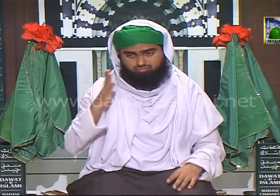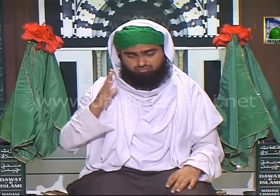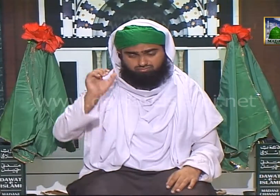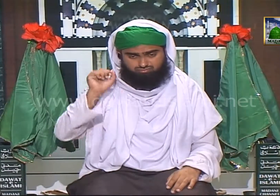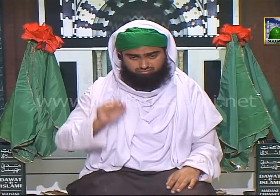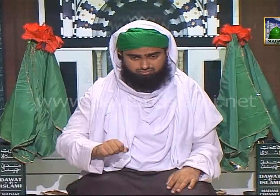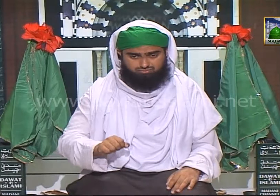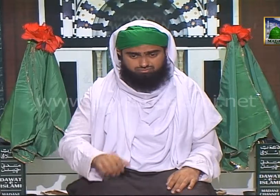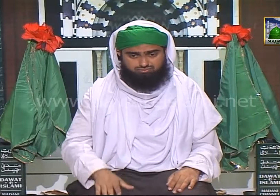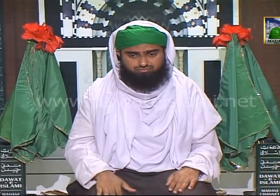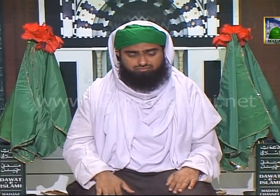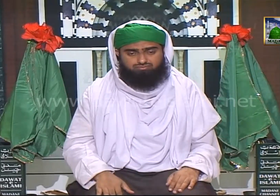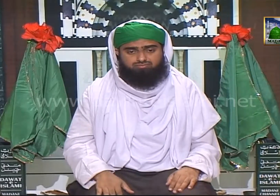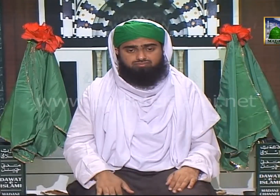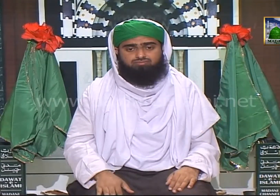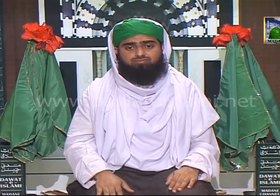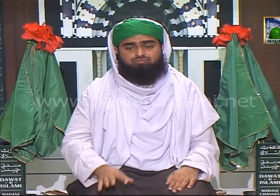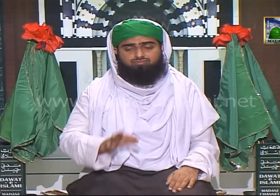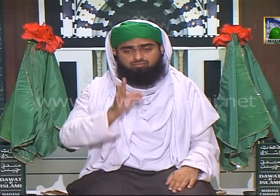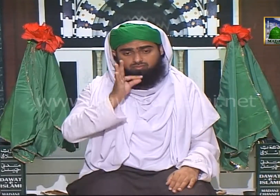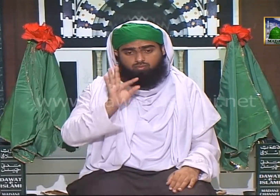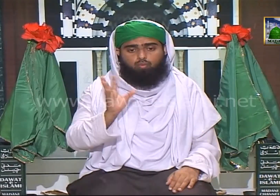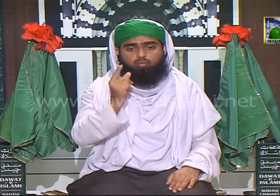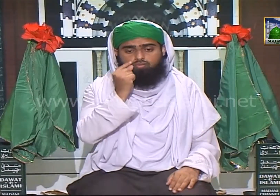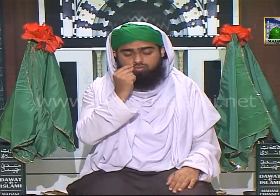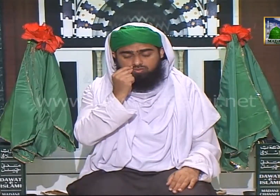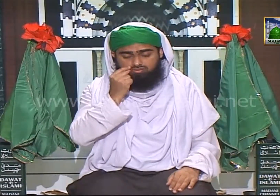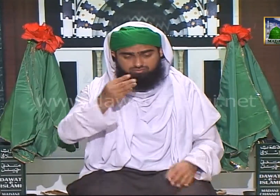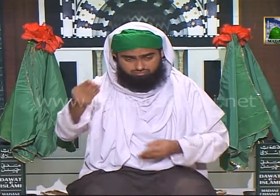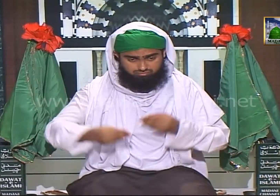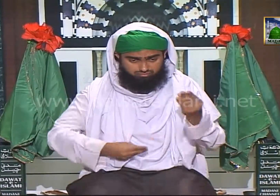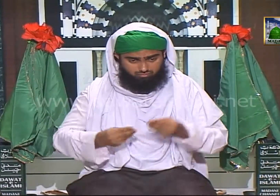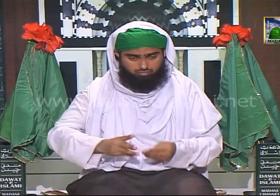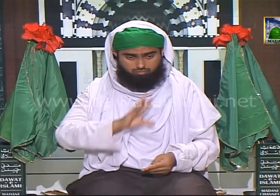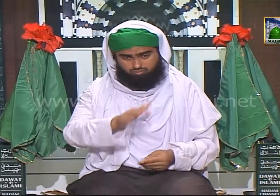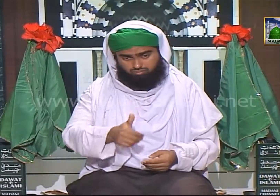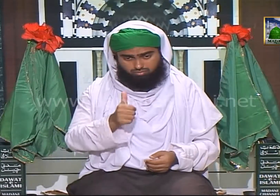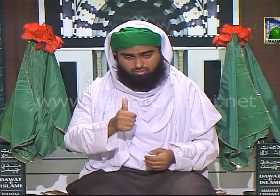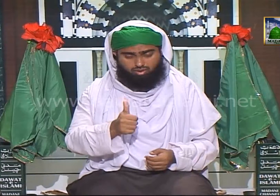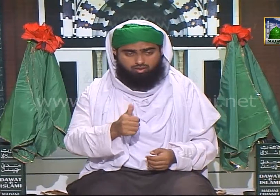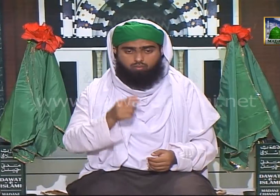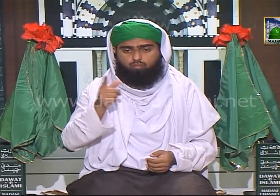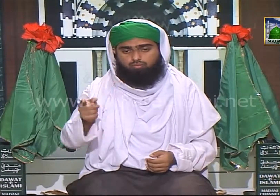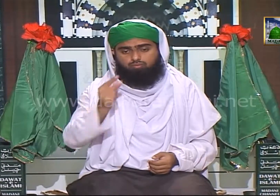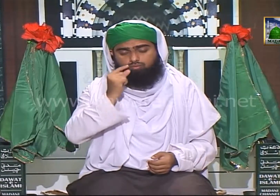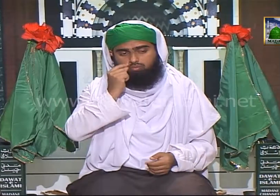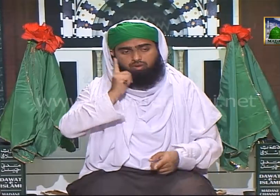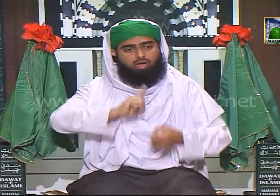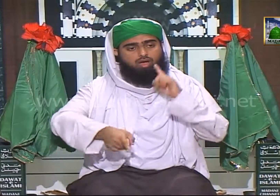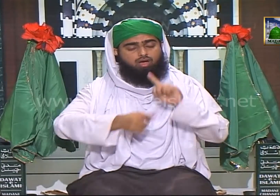کو حدیث پاک میں مجاہد فی سبیل اللہ کہا گیا، اللہ کی راہ میں جیسے جہاد کرنے والا، ایسا حلال روزی کمانا.